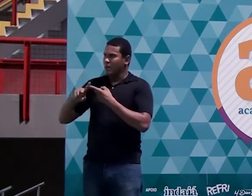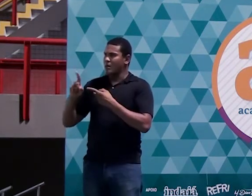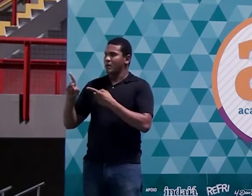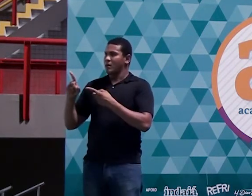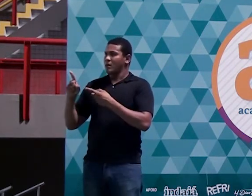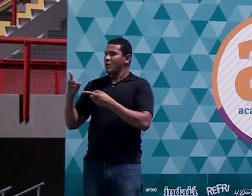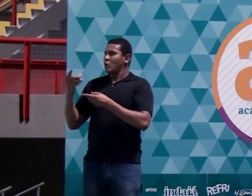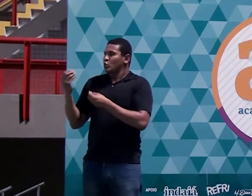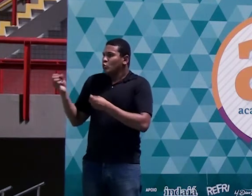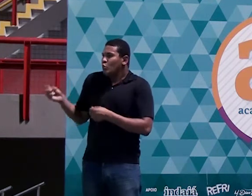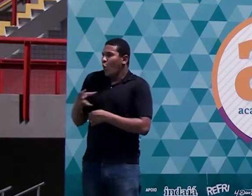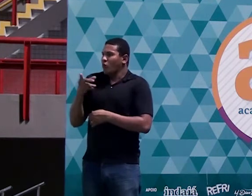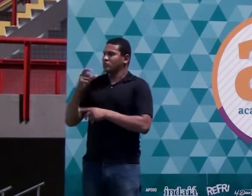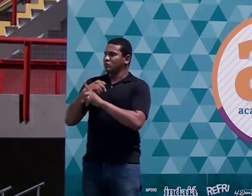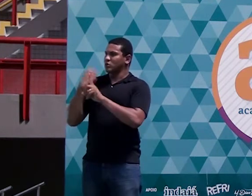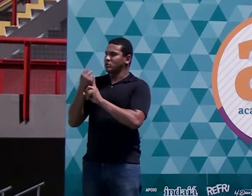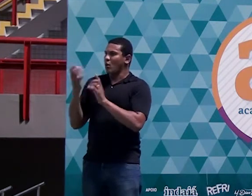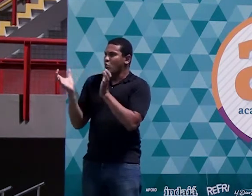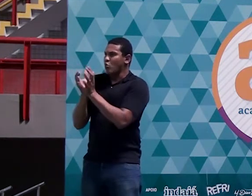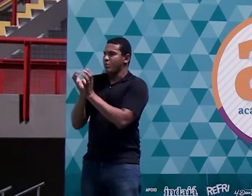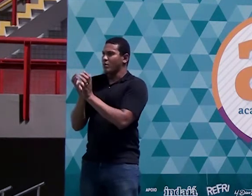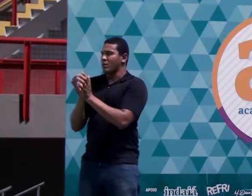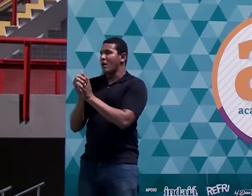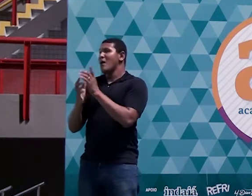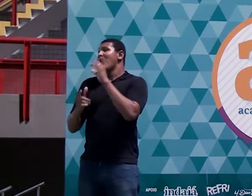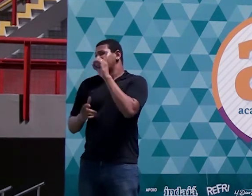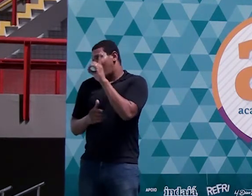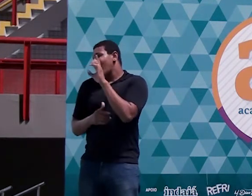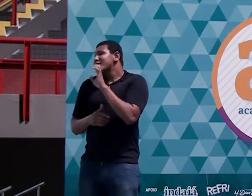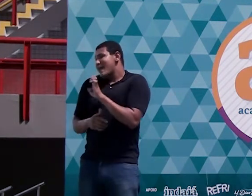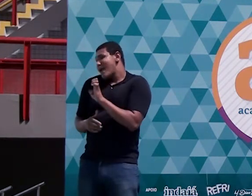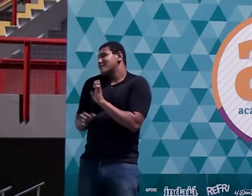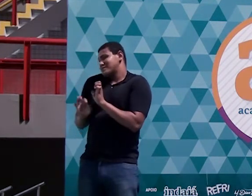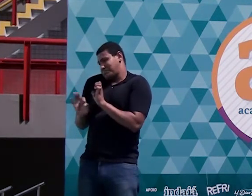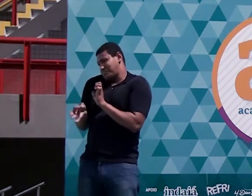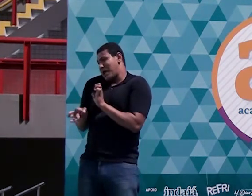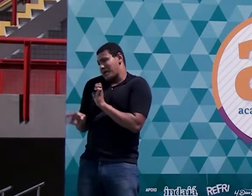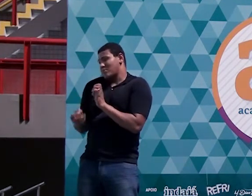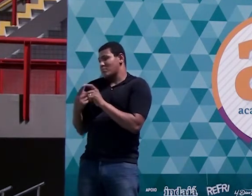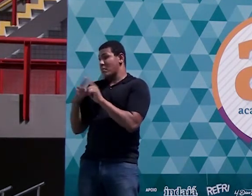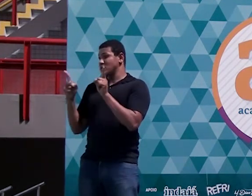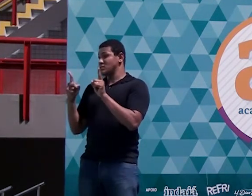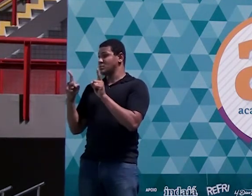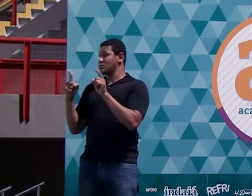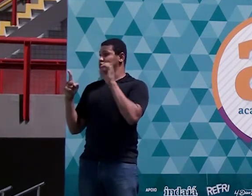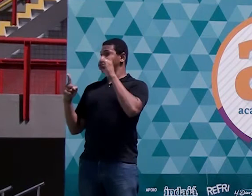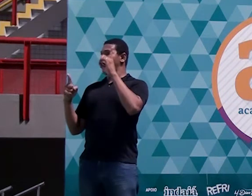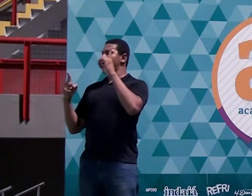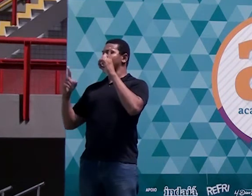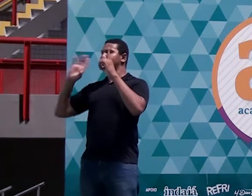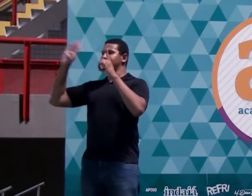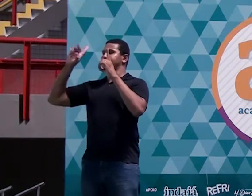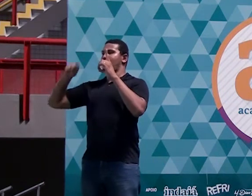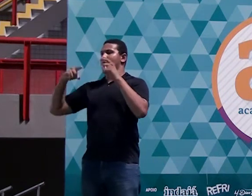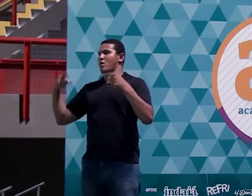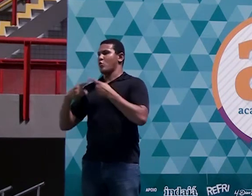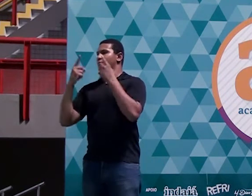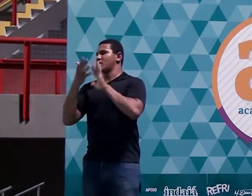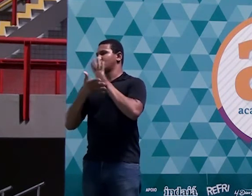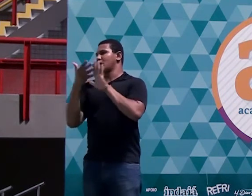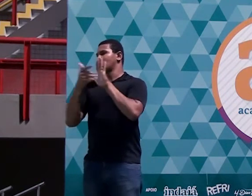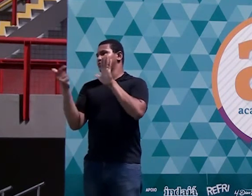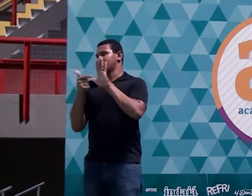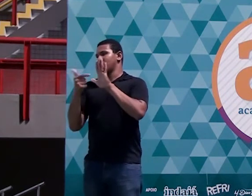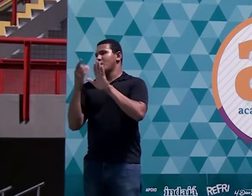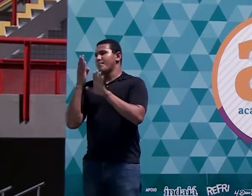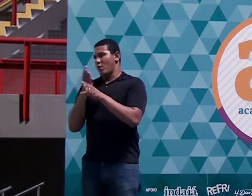social. D e E são respostas corretas. Mas qual é que tem mais a ver com o texto? É a D ou a E que fala do